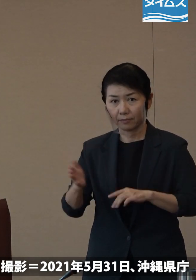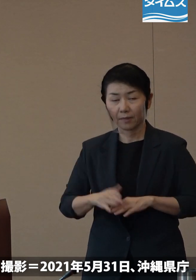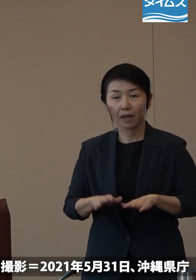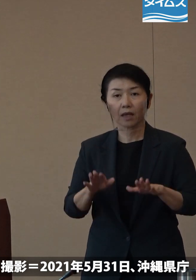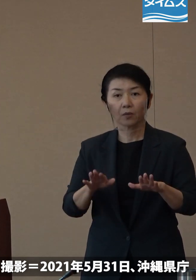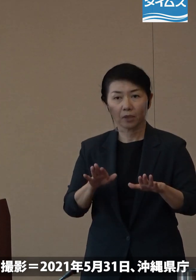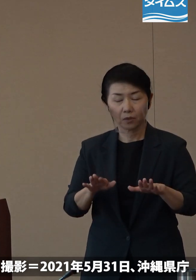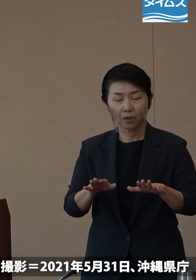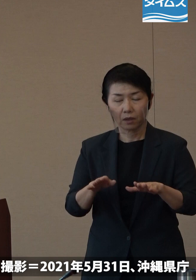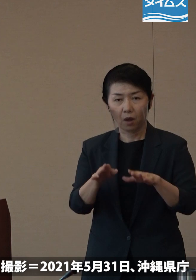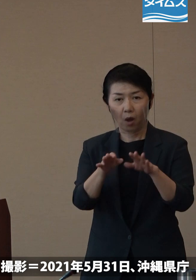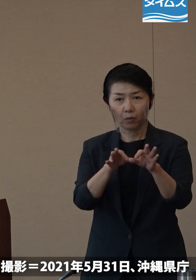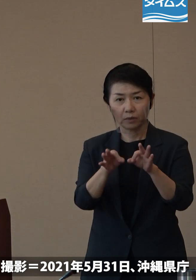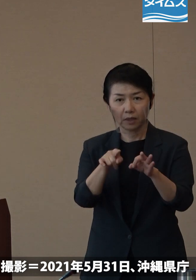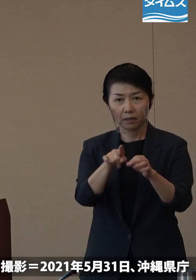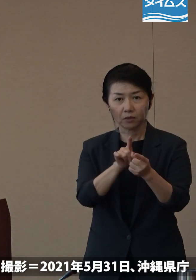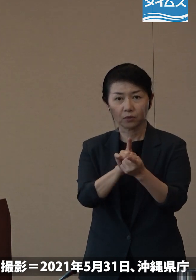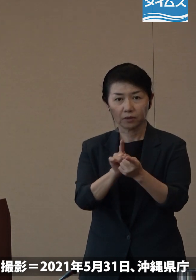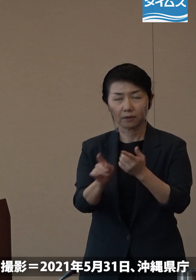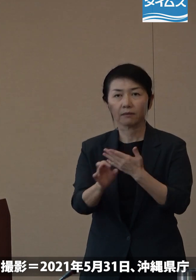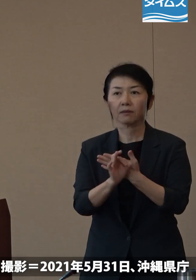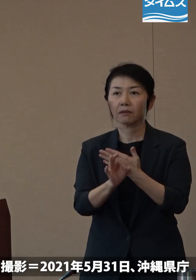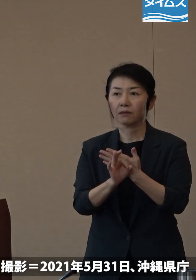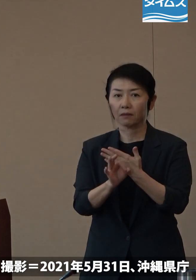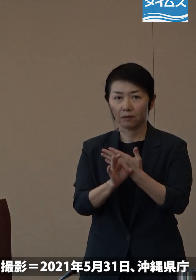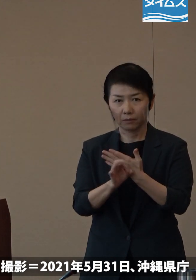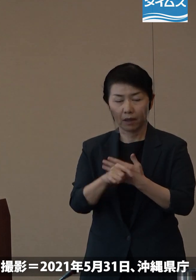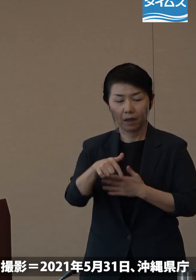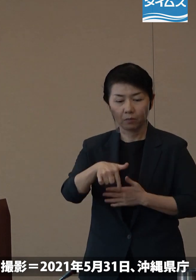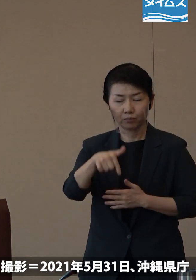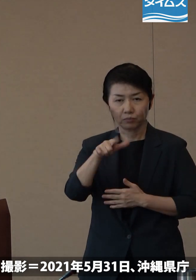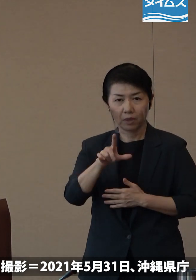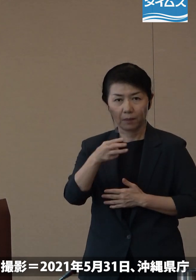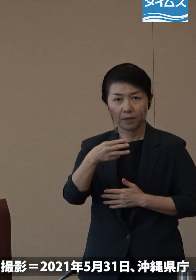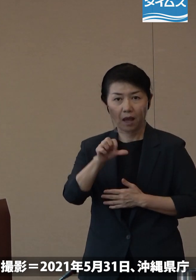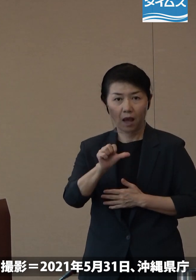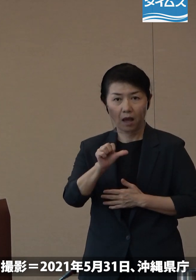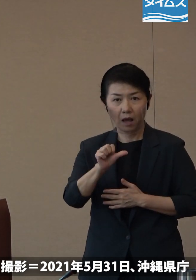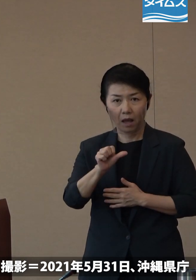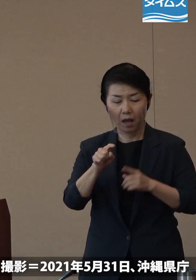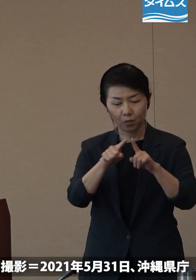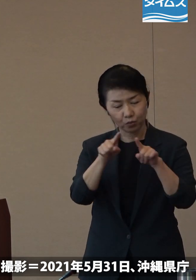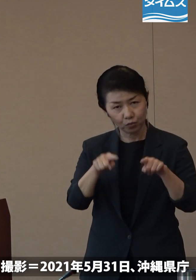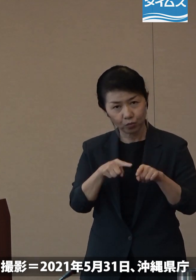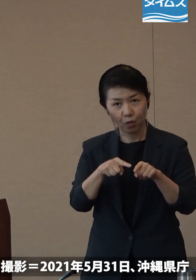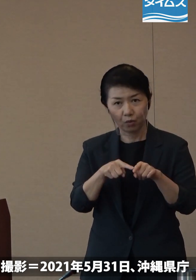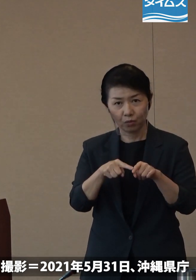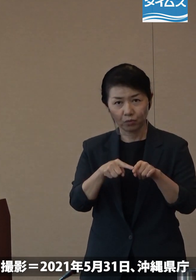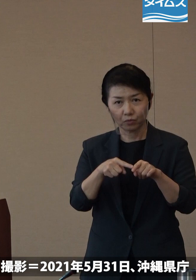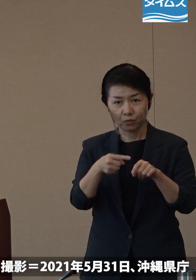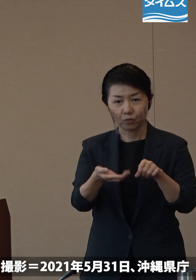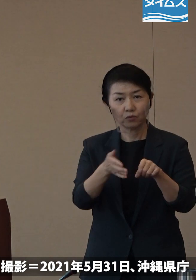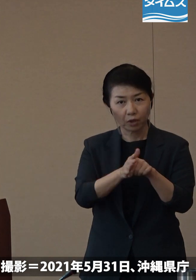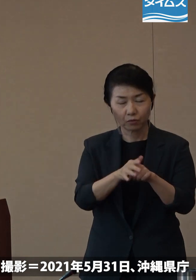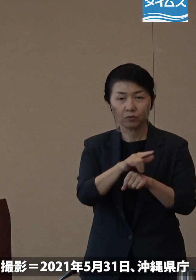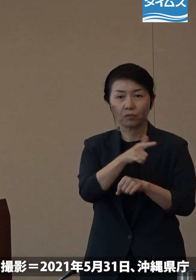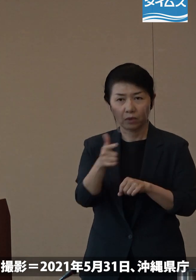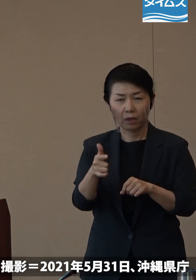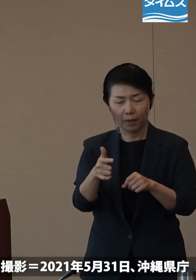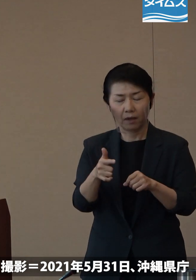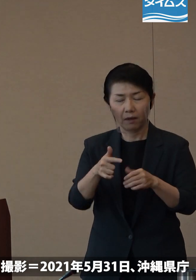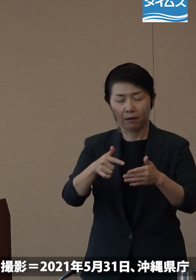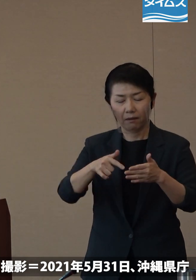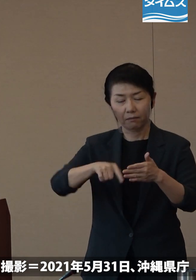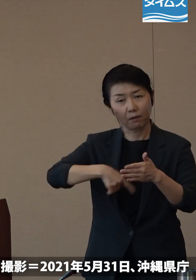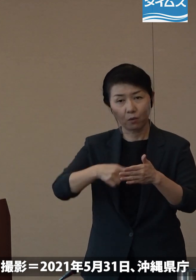今の段階では具体的に例えばプレミアやクーポンをつけるかというふうなことはまだ話はそこは進んでないんですが、しか